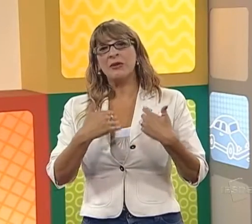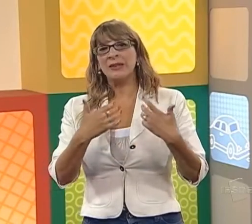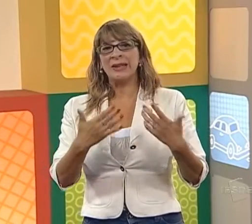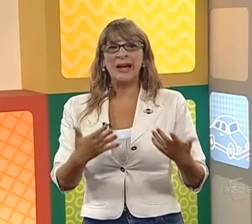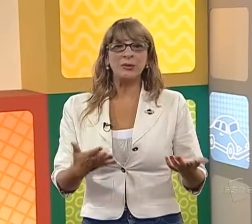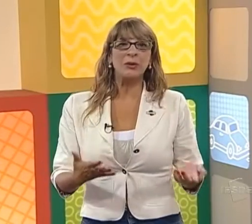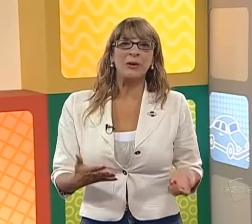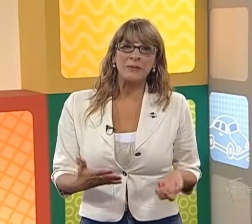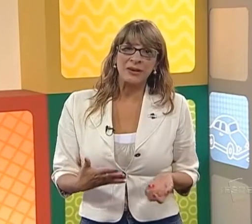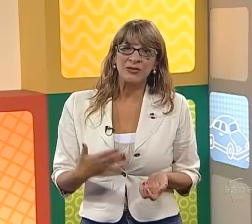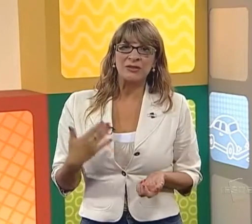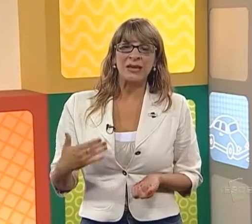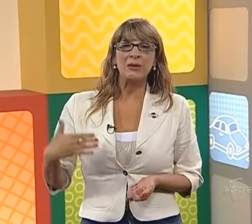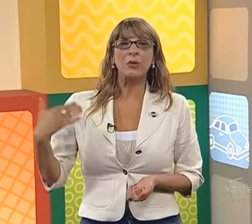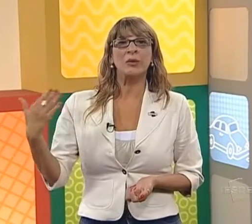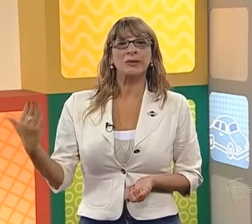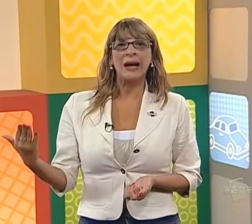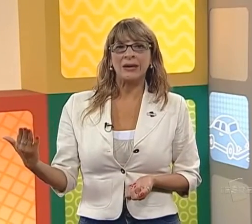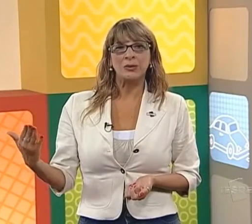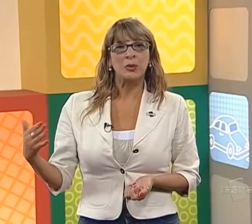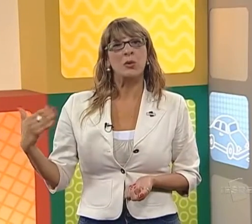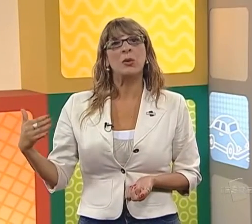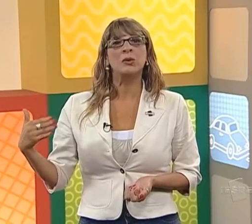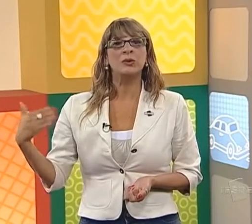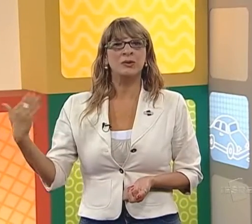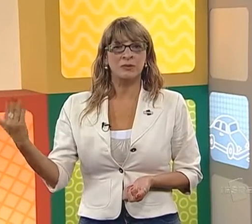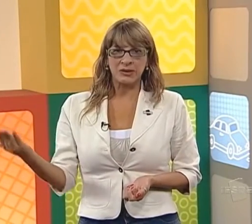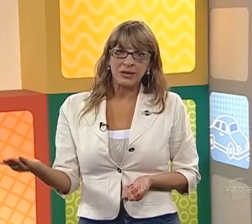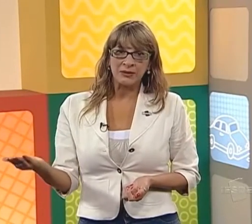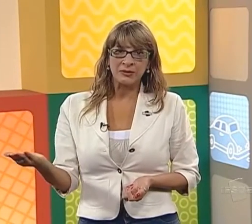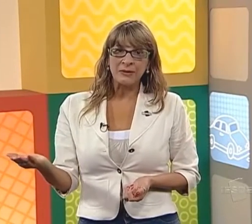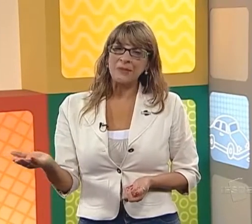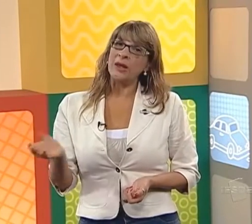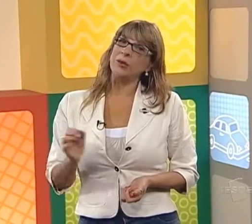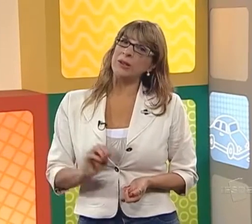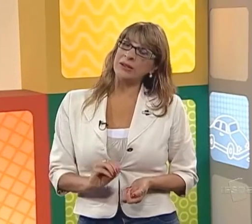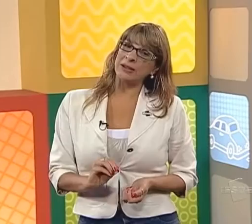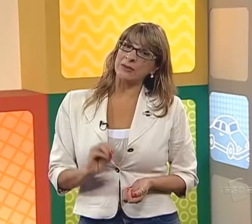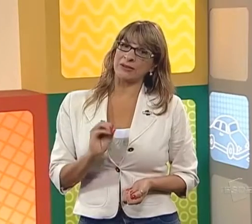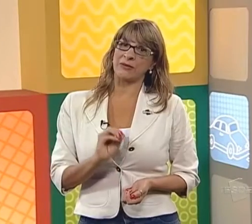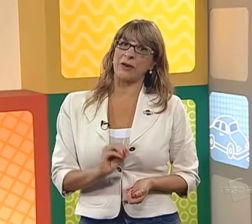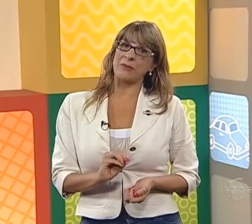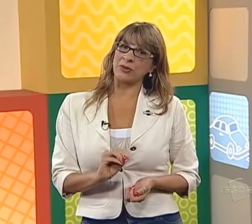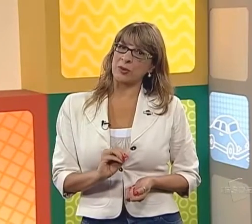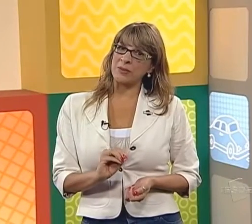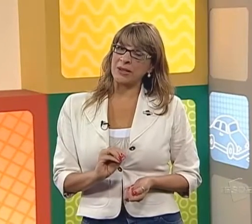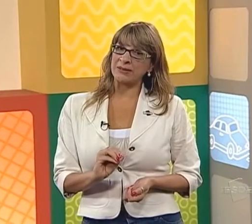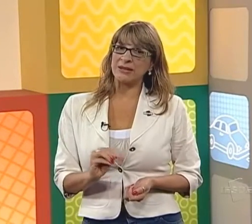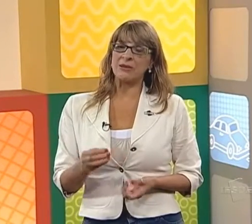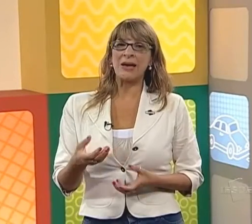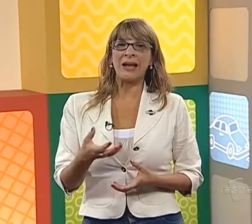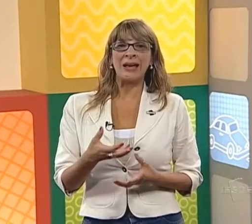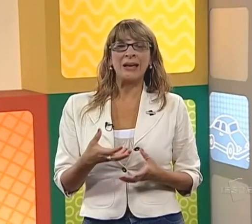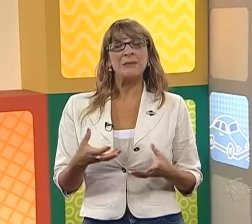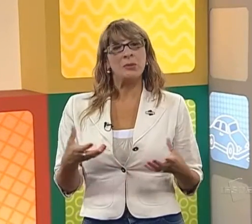desenvolve naturalmente sem o contato com outros modelos. No entanto, essa forma de comunicação ela é